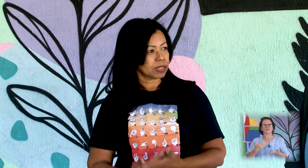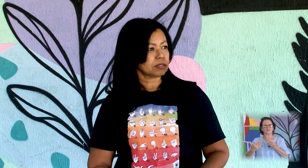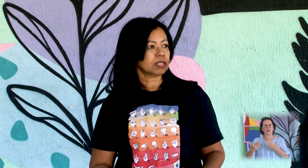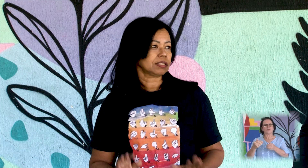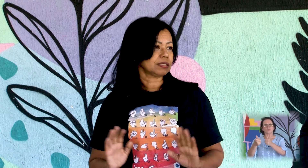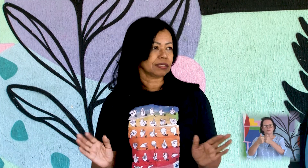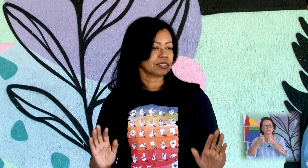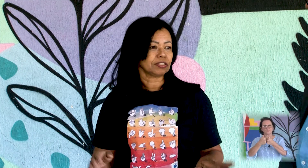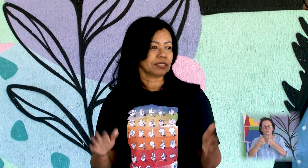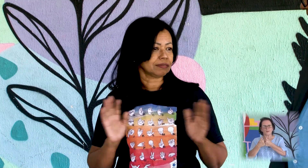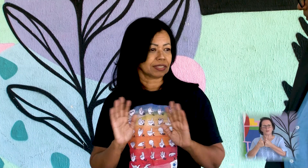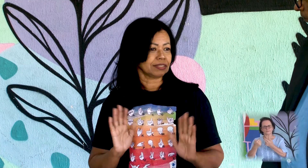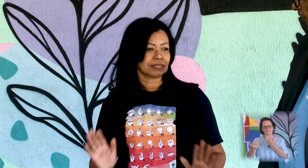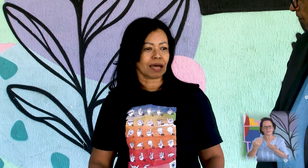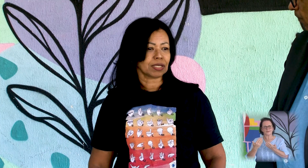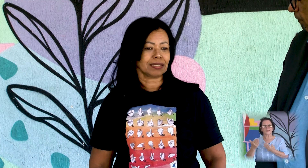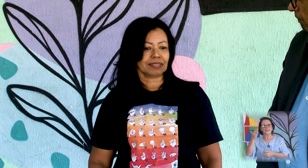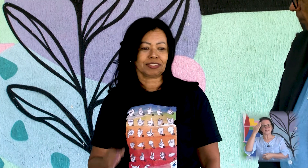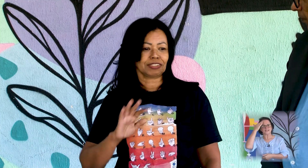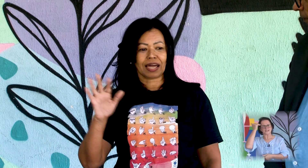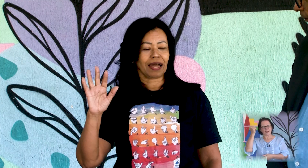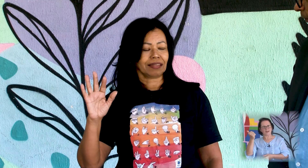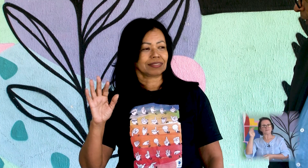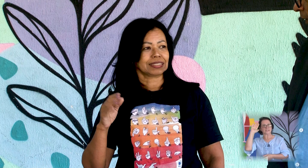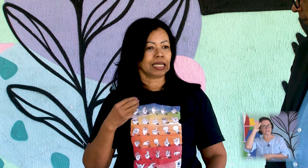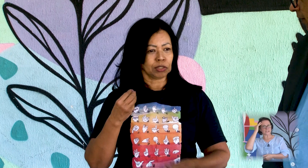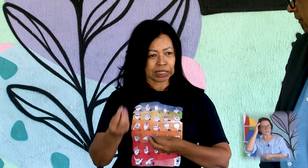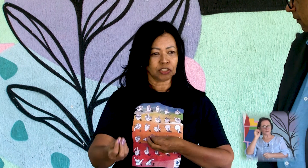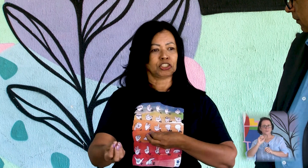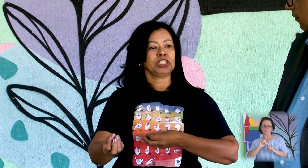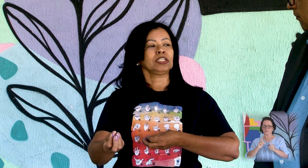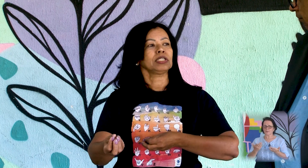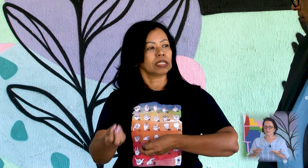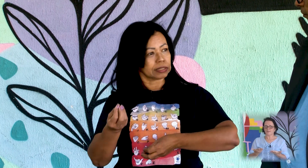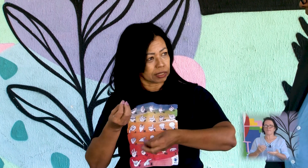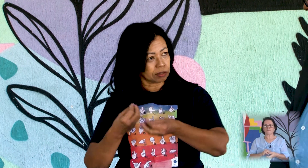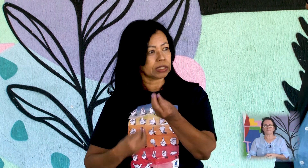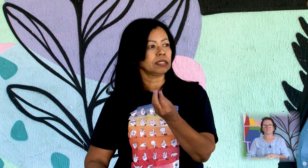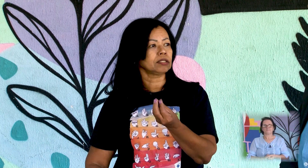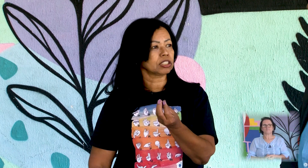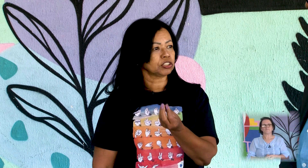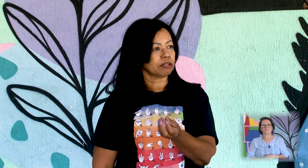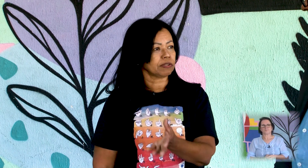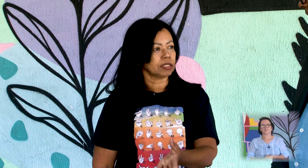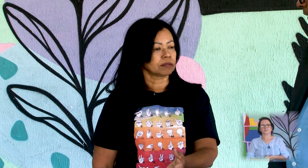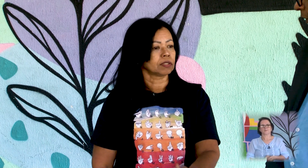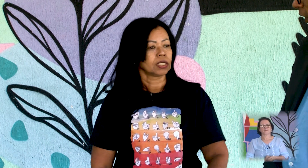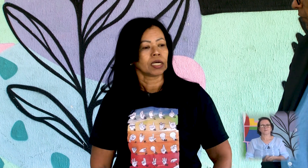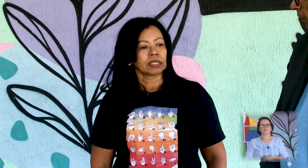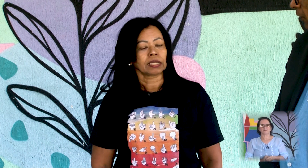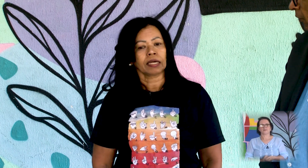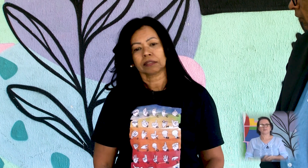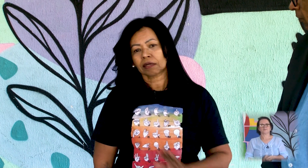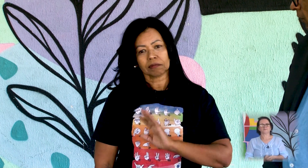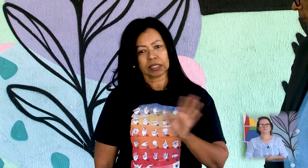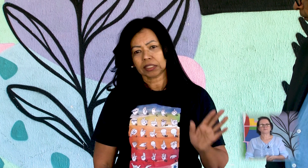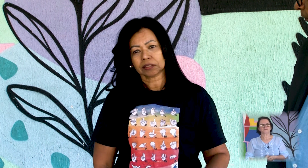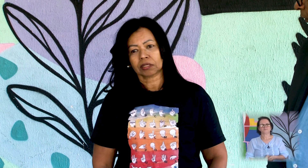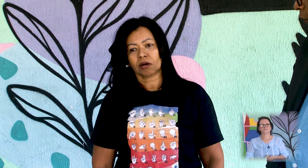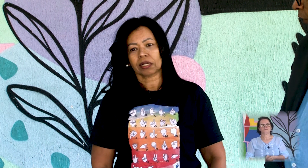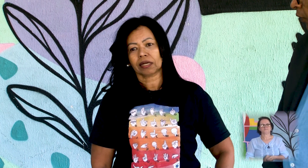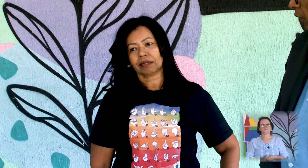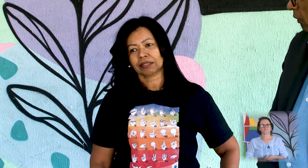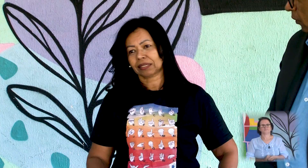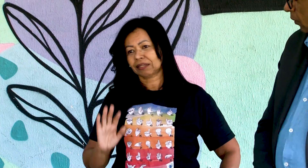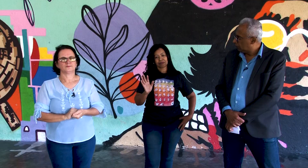frente com a pessoa, a gente sabe que a gente está sendo entendido, que eles estão entendendo o que a gente está falando. Ótimo. Né? Então é